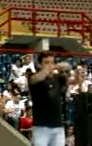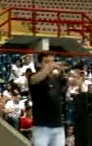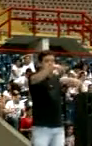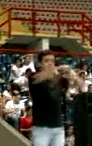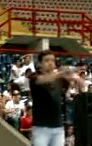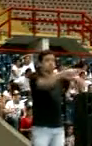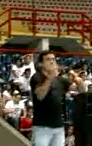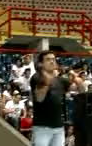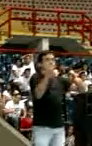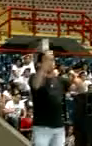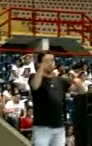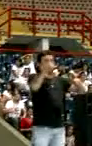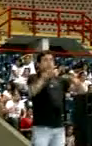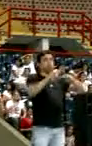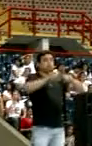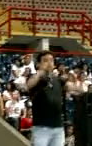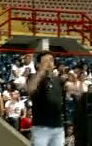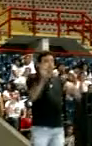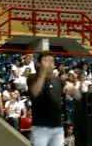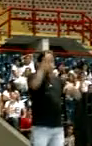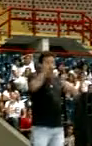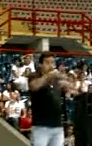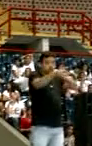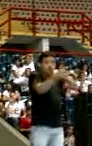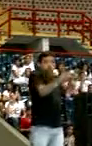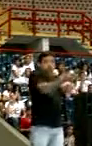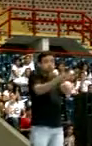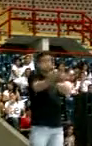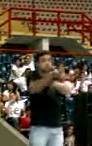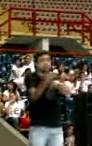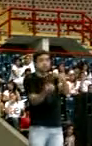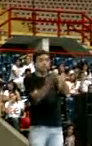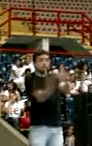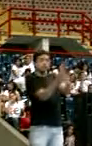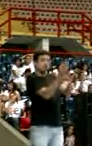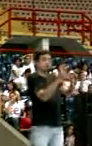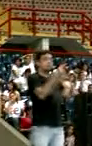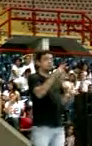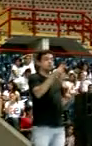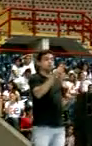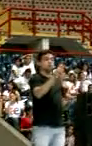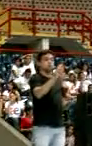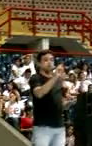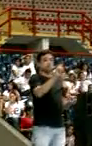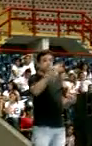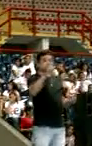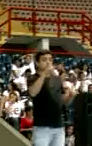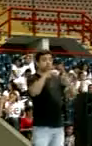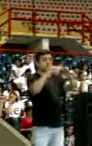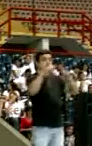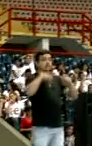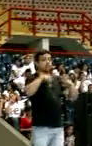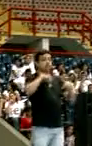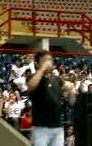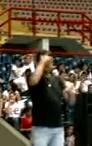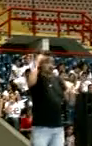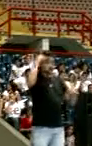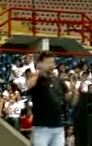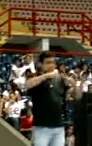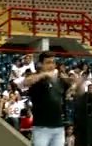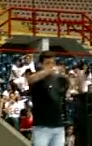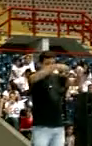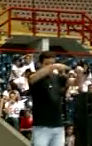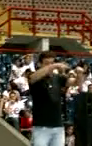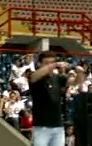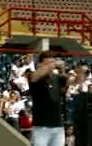negócio importante, mas o mais importante é ela gerar produção. E como é importante que ela seja produtiva, vai ter uma galera que é dona de